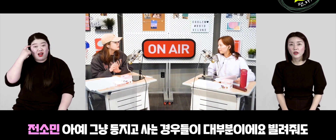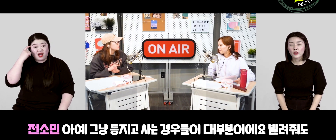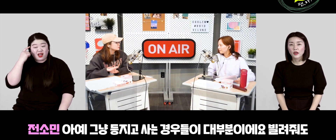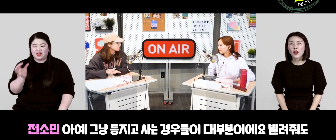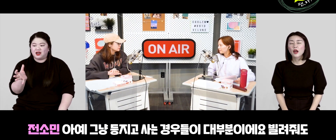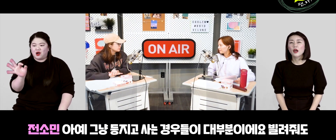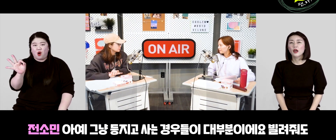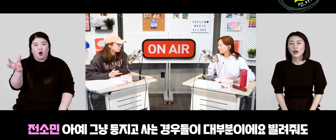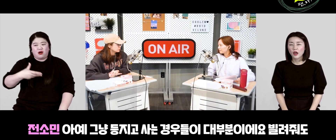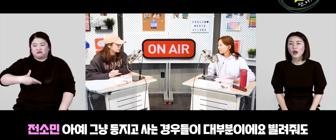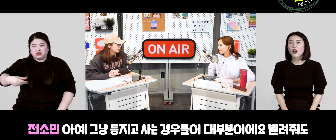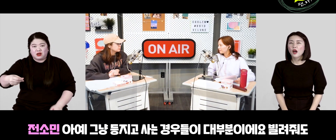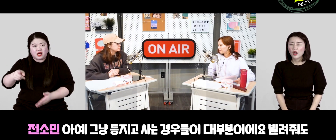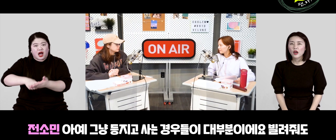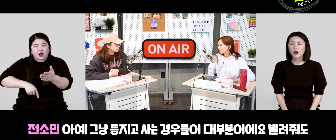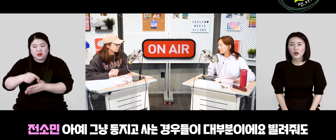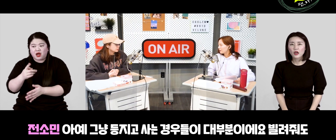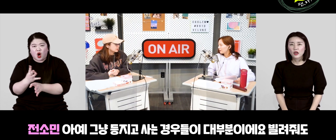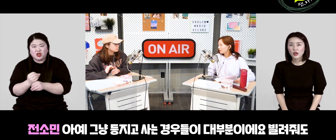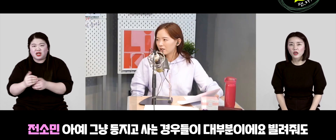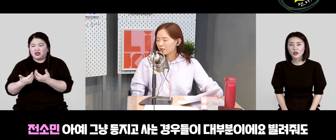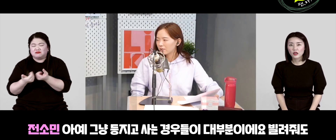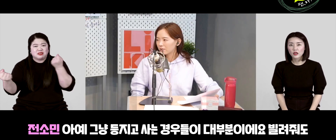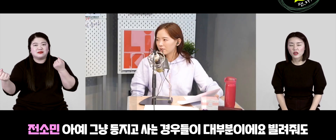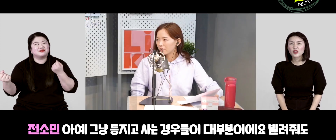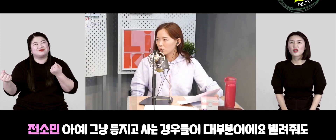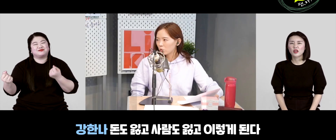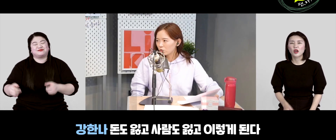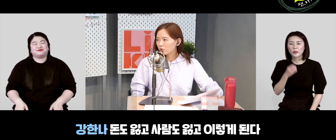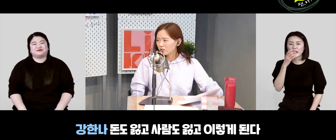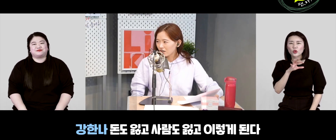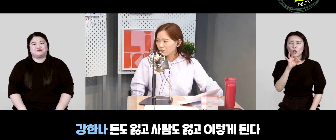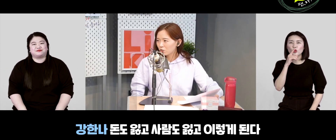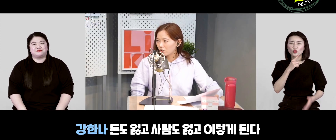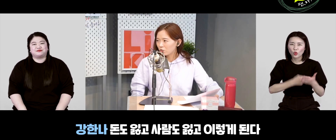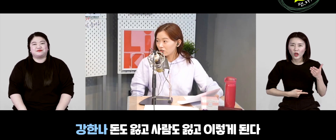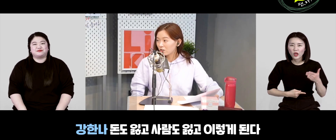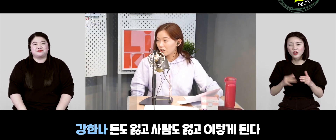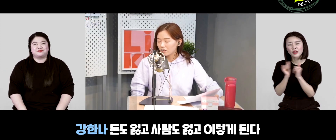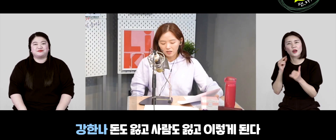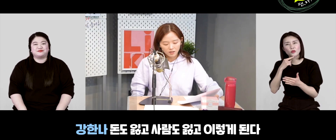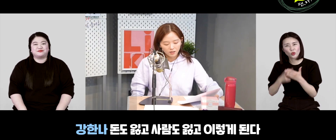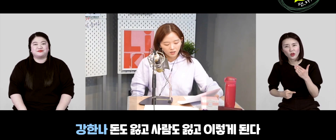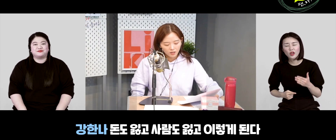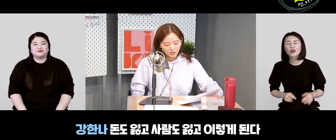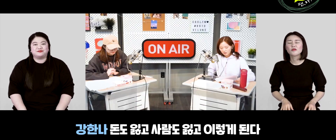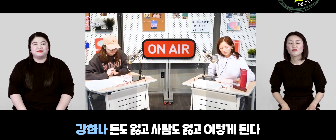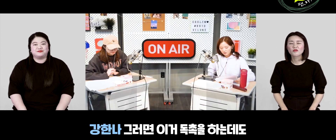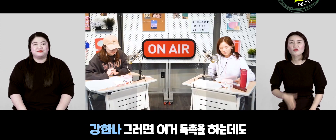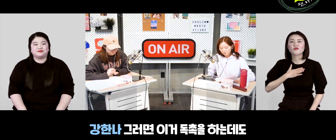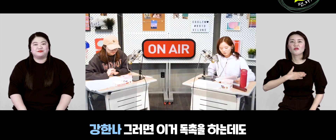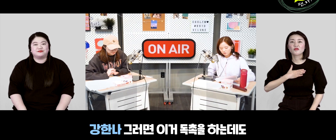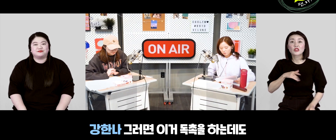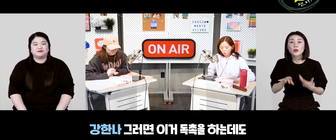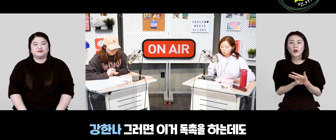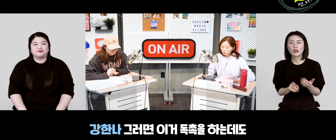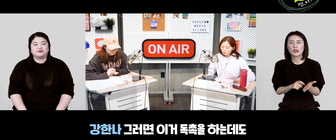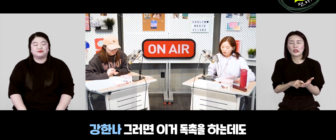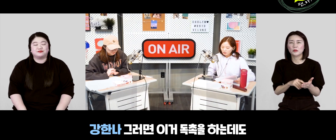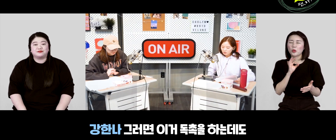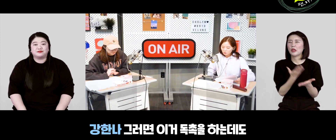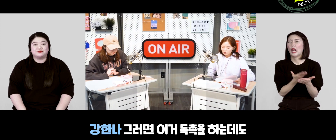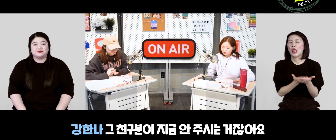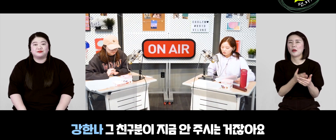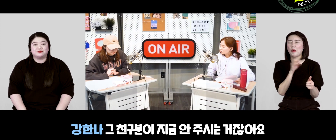그냥 등지고 사는 경우들이 대부분이에요. 그러니까 빌려줘도 돈도 잃고 사람도 잃고 이렇게 된다. 그러면은 이거